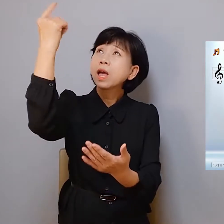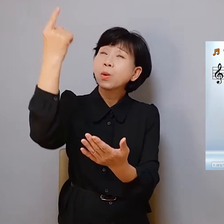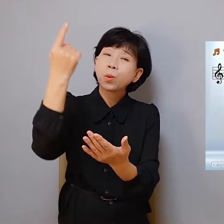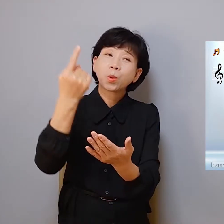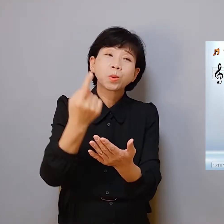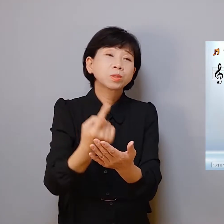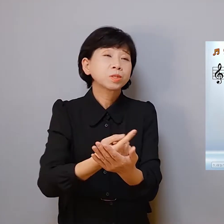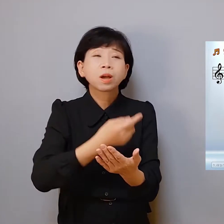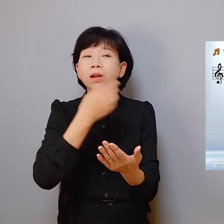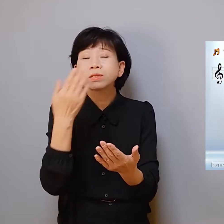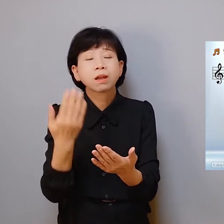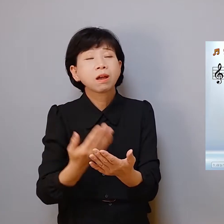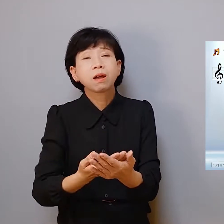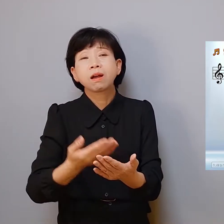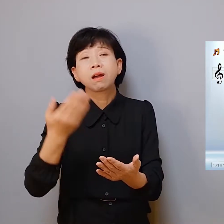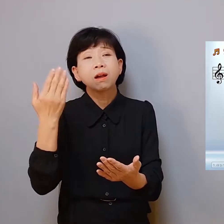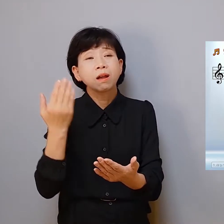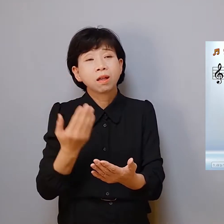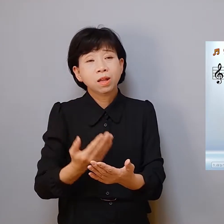이곳에